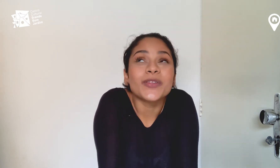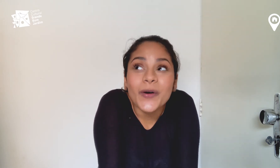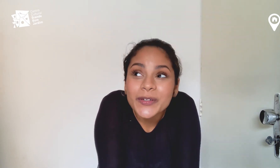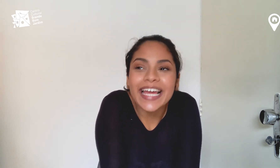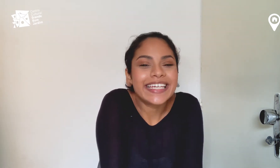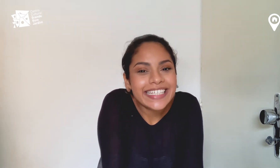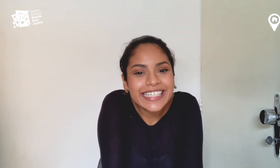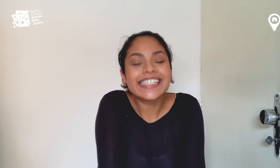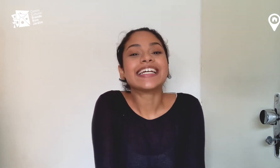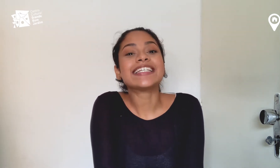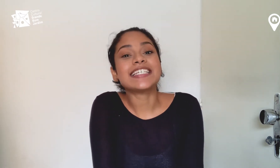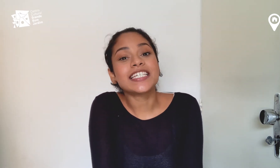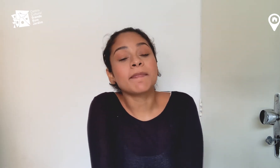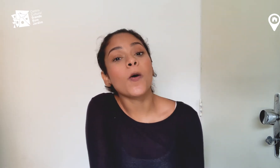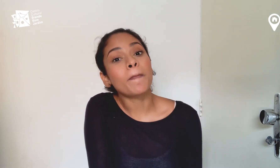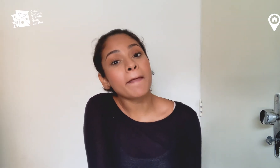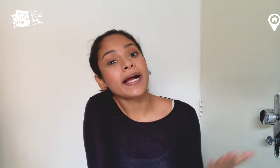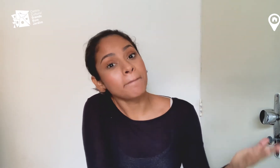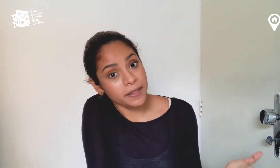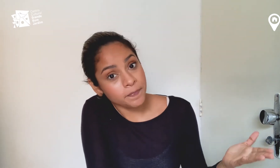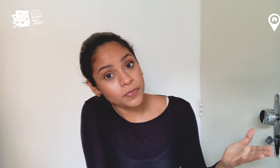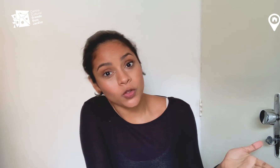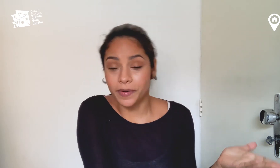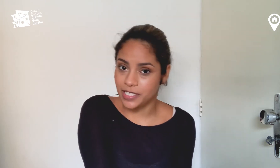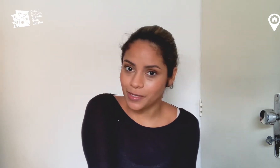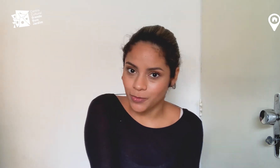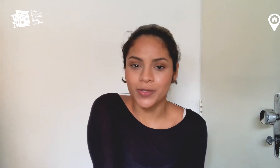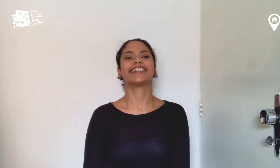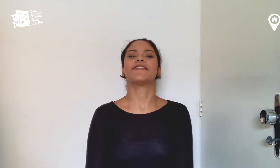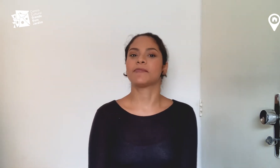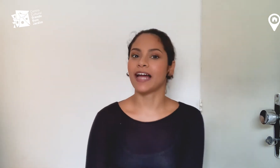que é linda, que se chama O Papa Capim, do Príncipe do Azul. Vamos lá, vou dar o play.